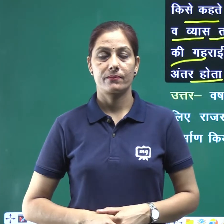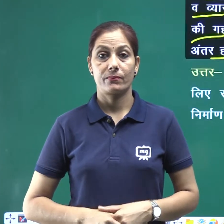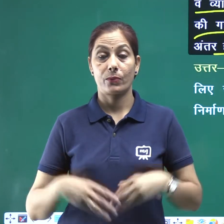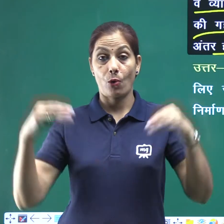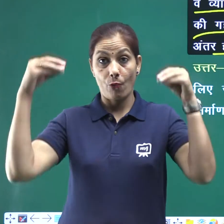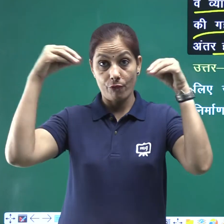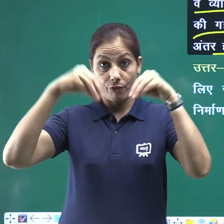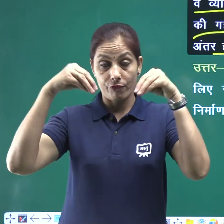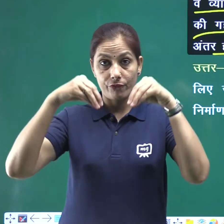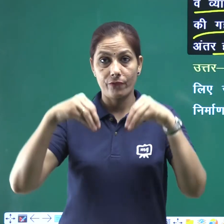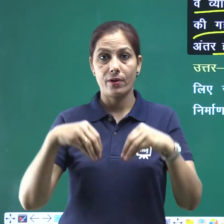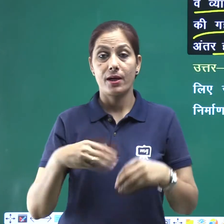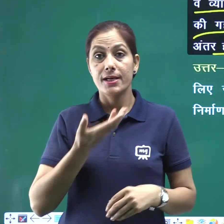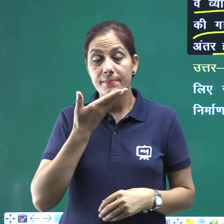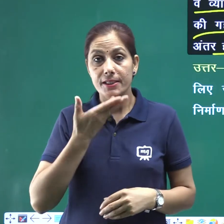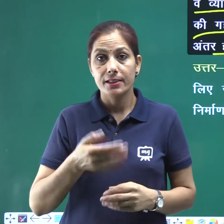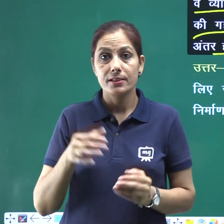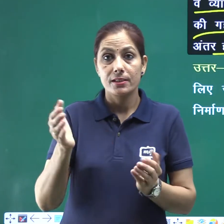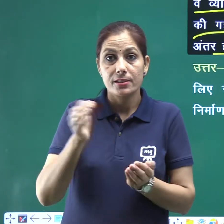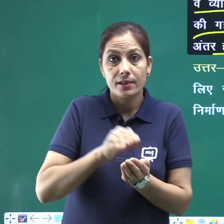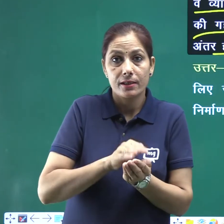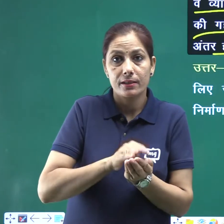वर्षा जल संग्रहण के लिए